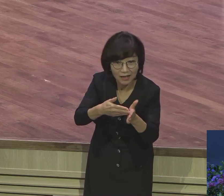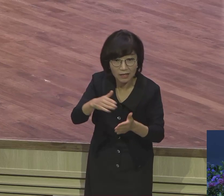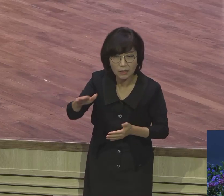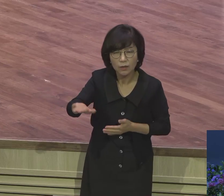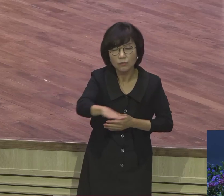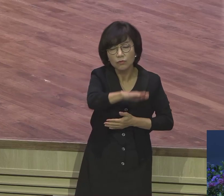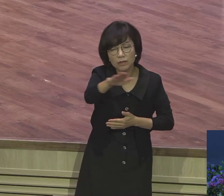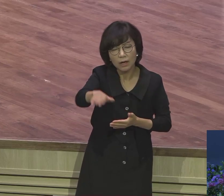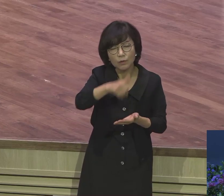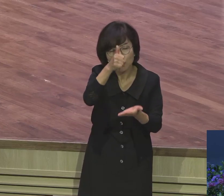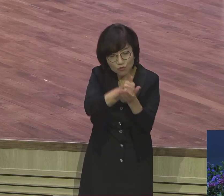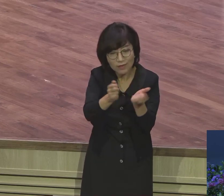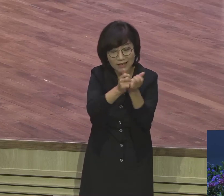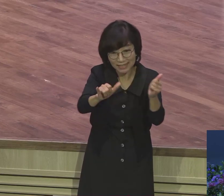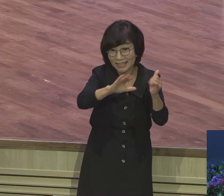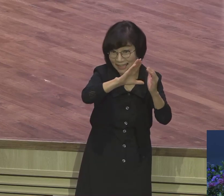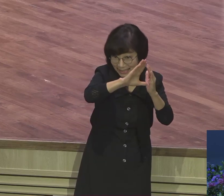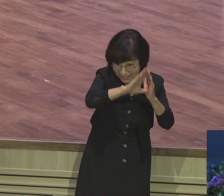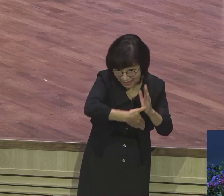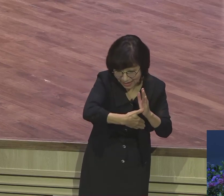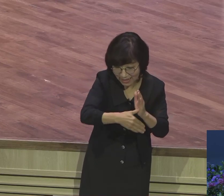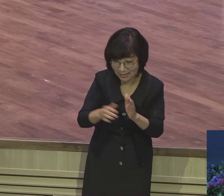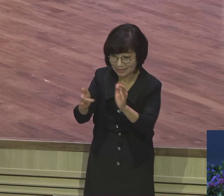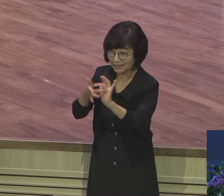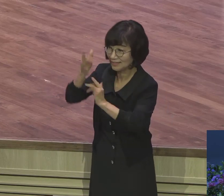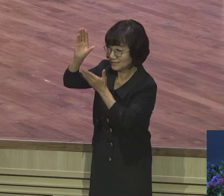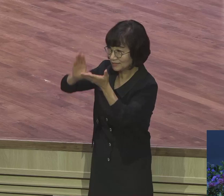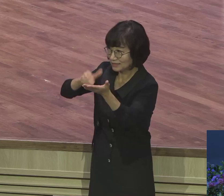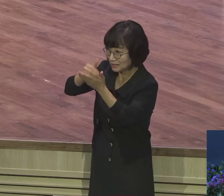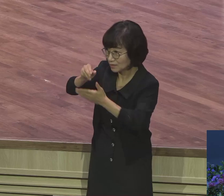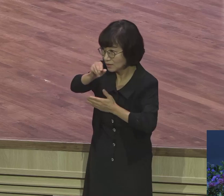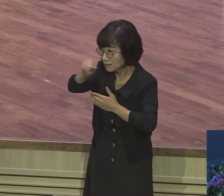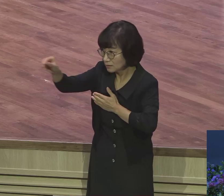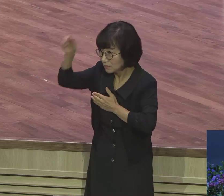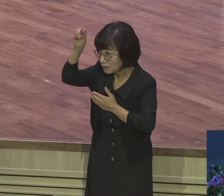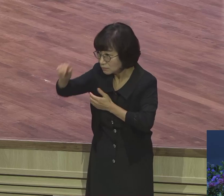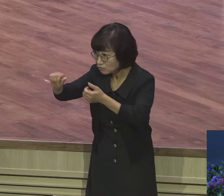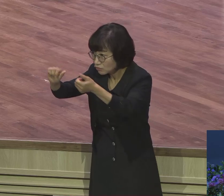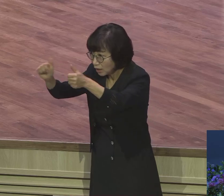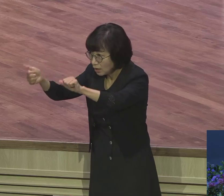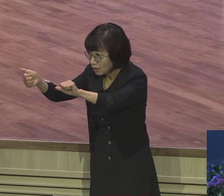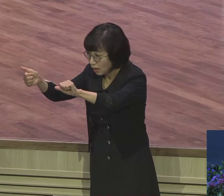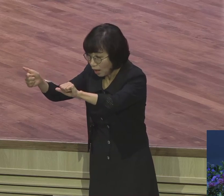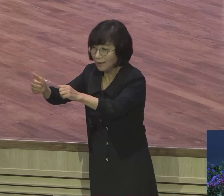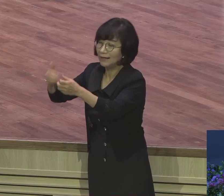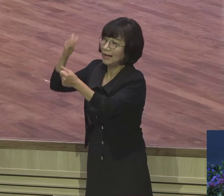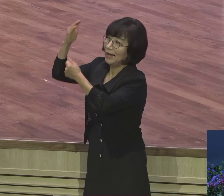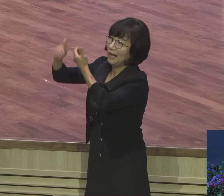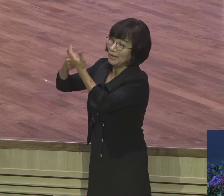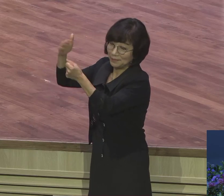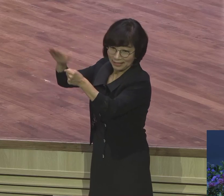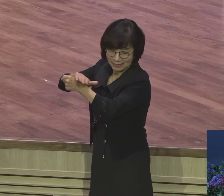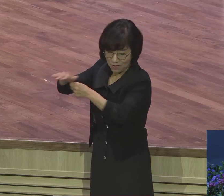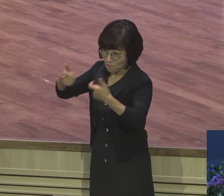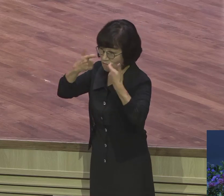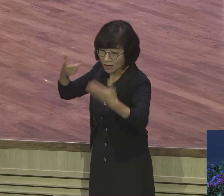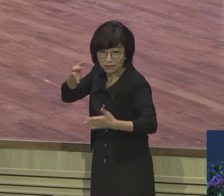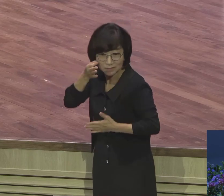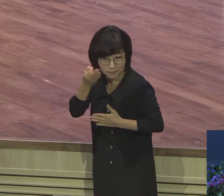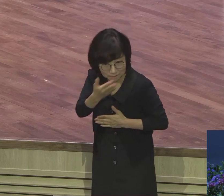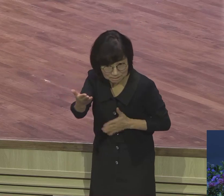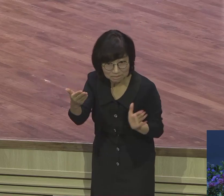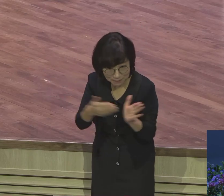예수 그리스도를 십자가에 하나님이 죽이심으로 하나님의 사랑을 우리에게 확정시켜